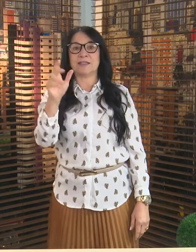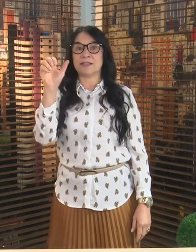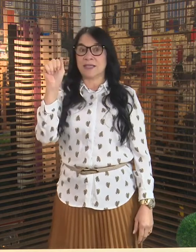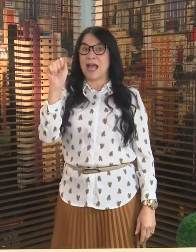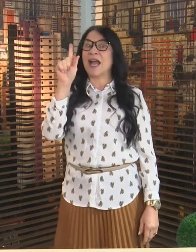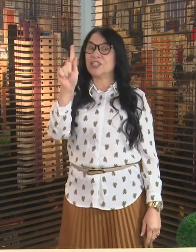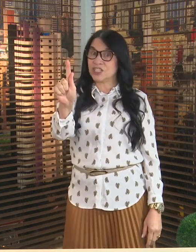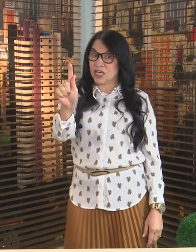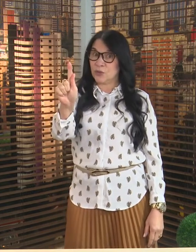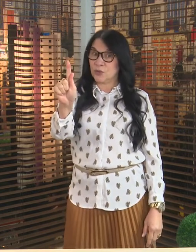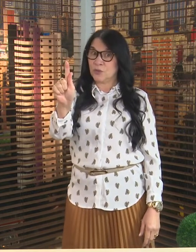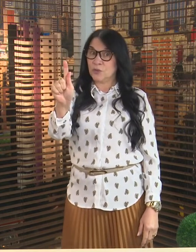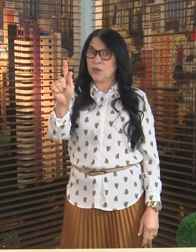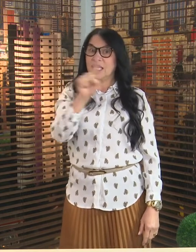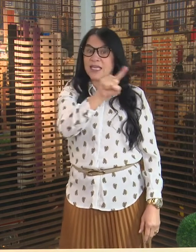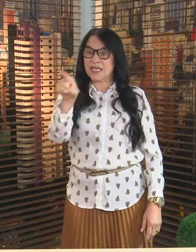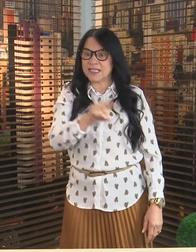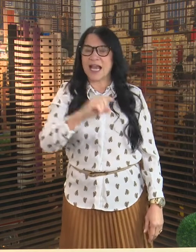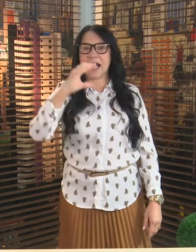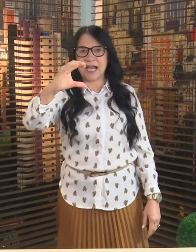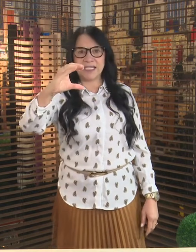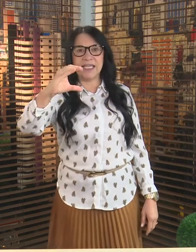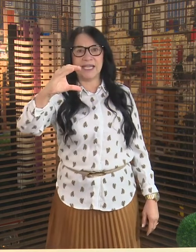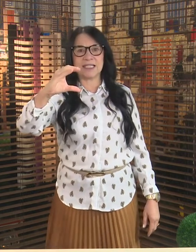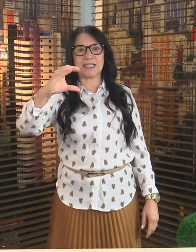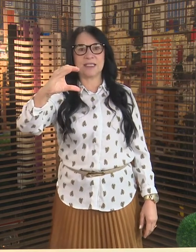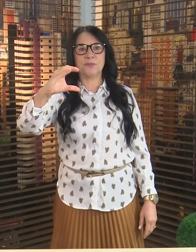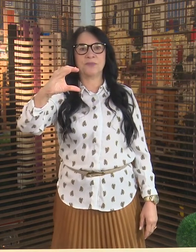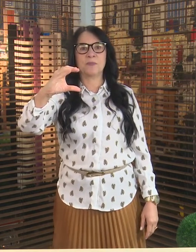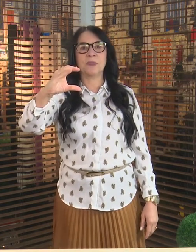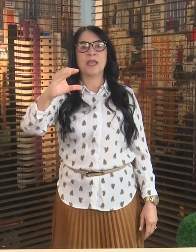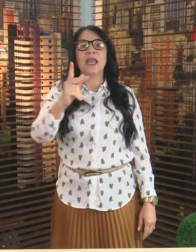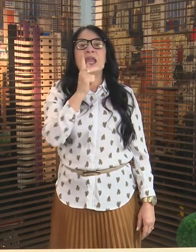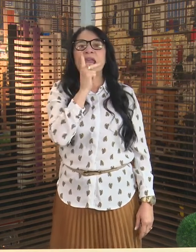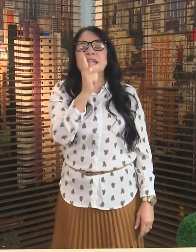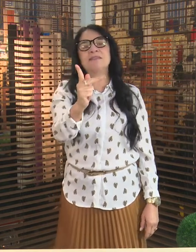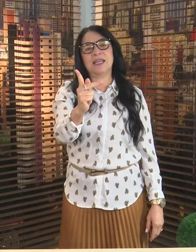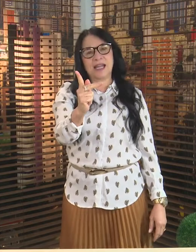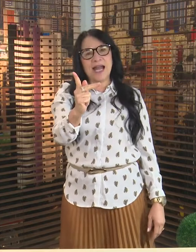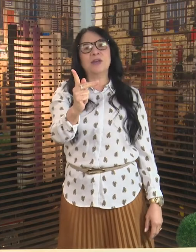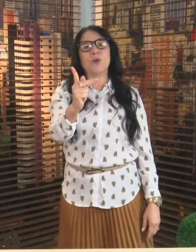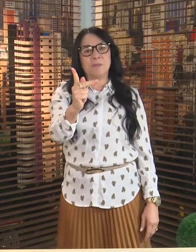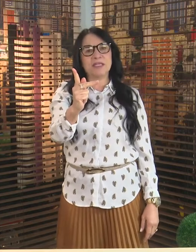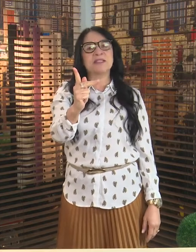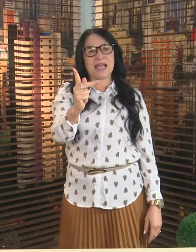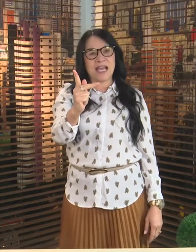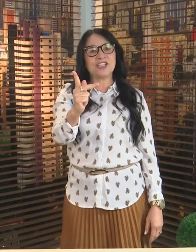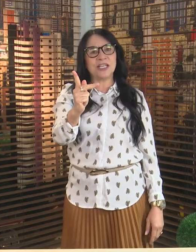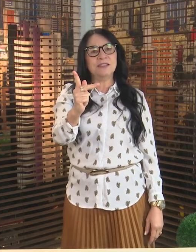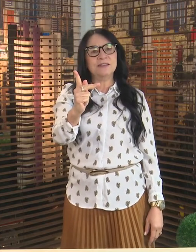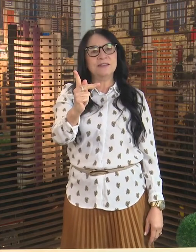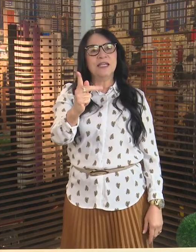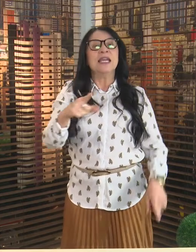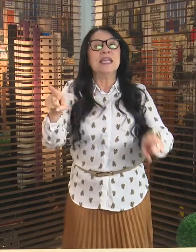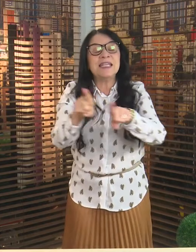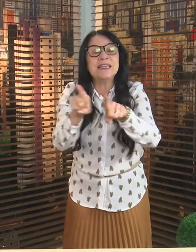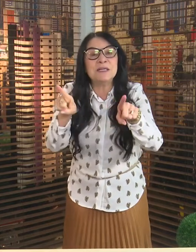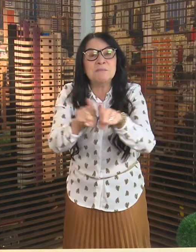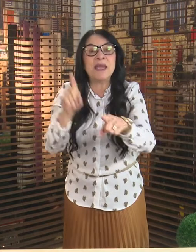profetas Ageu e Zacarias entregaram a mensagem e